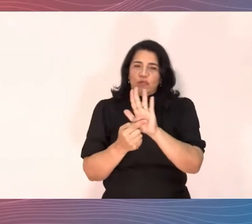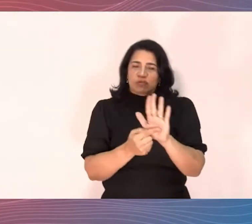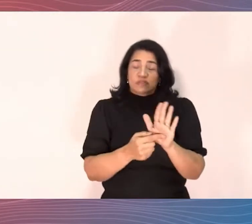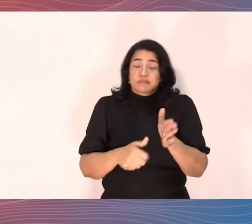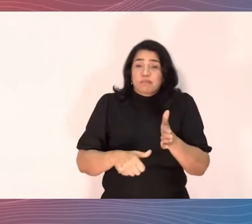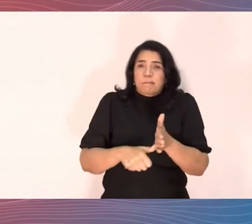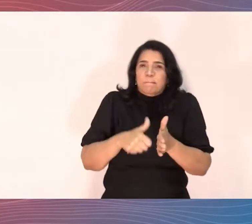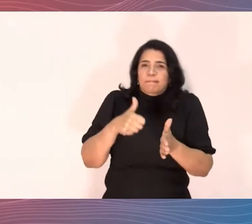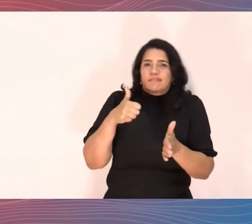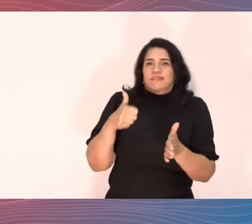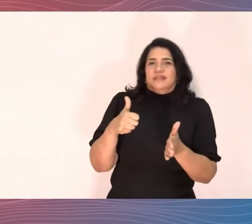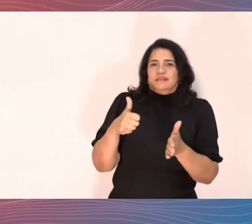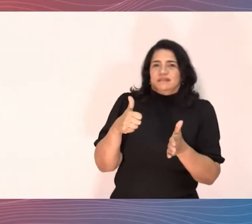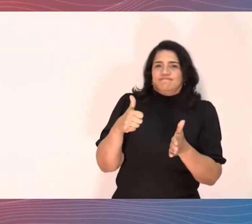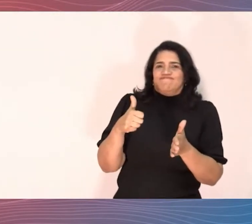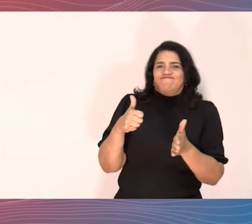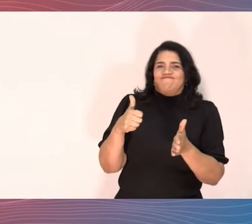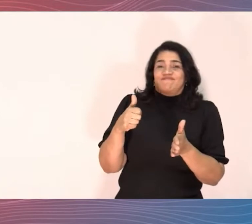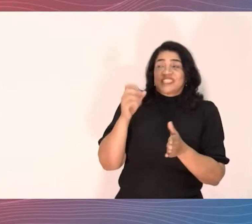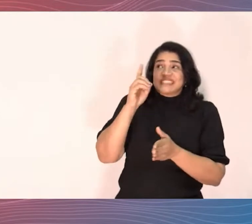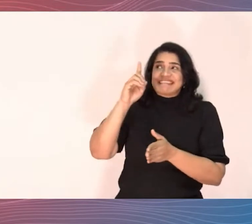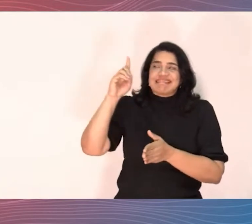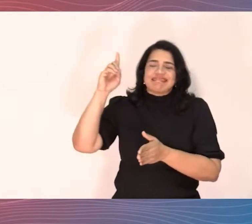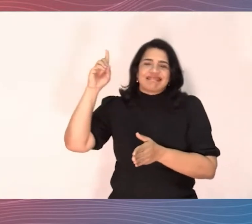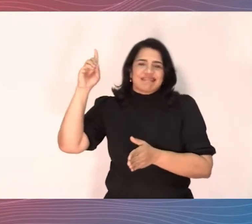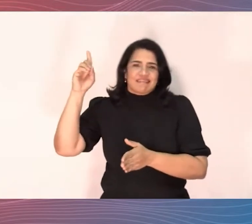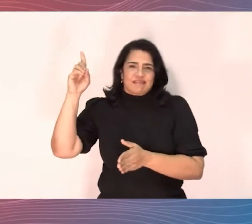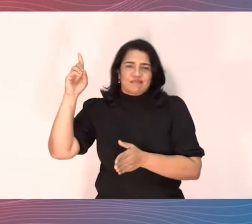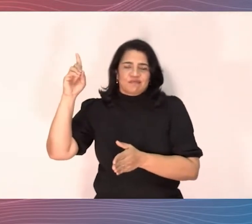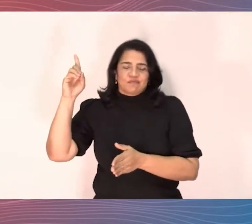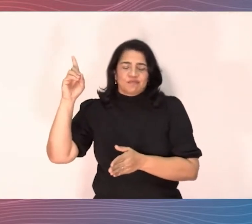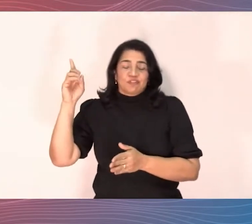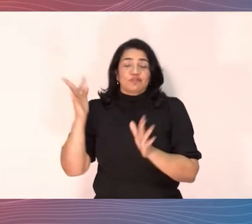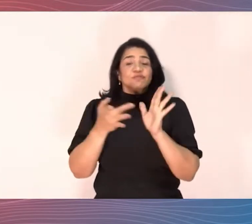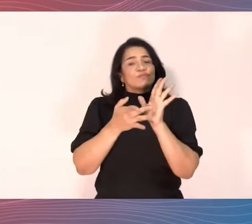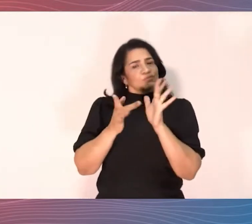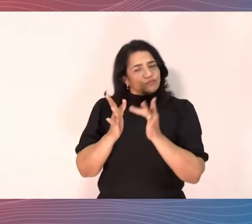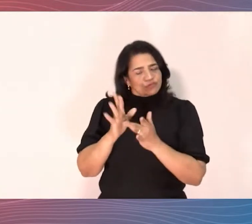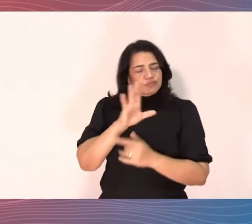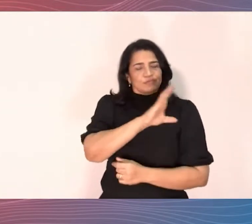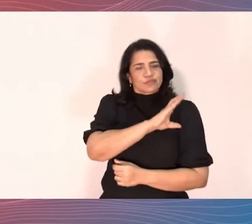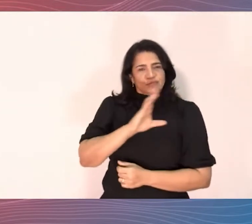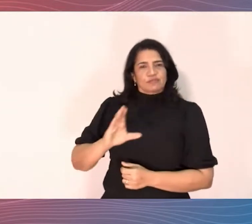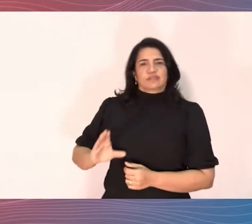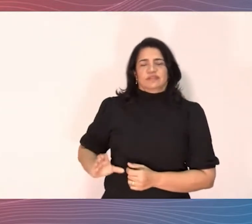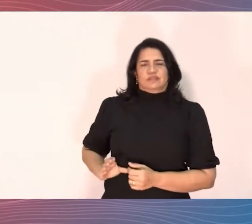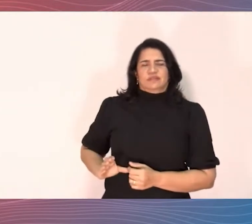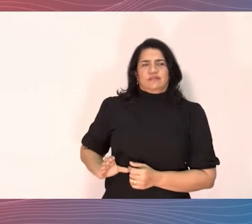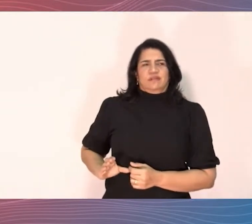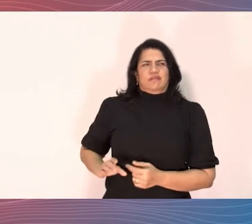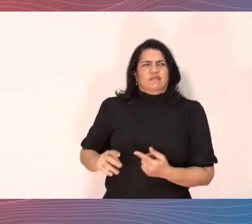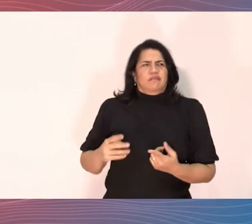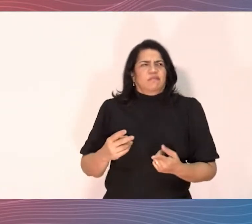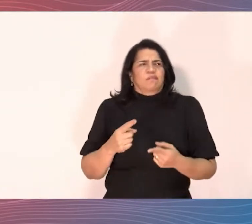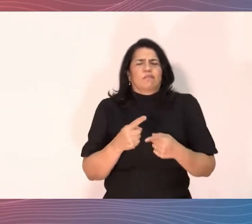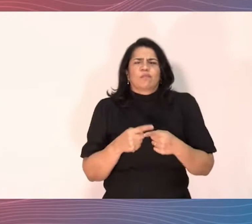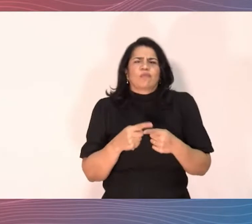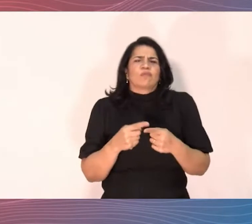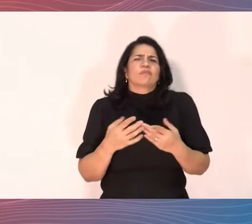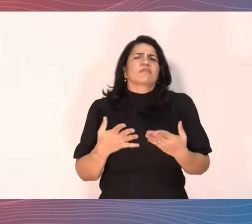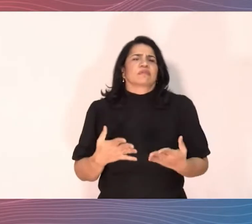Cristo. Por quê? Porque Jesus Cristo, ele era o unigênito do